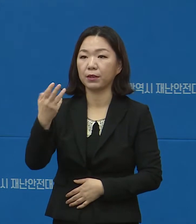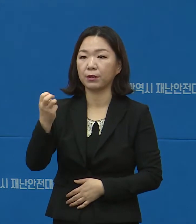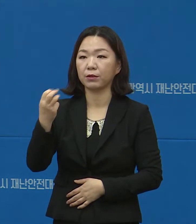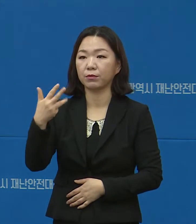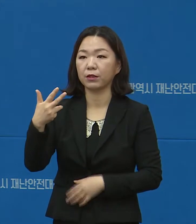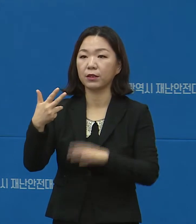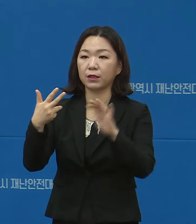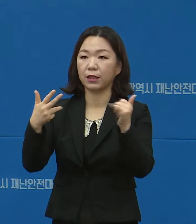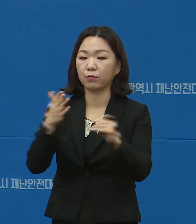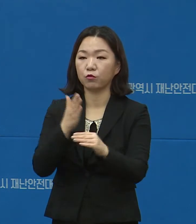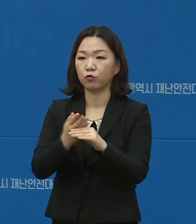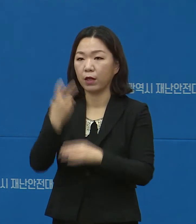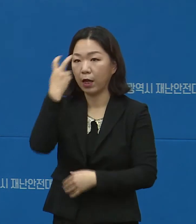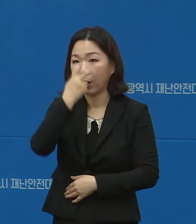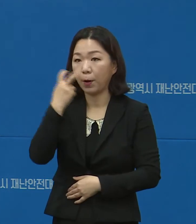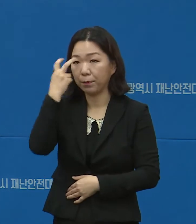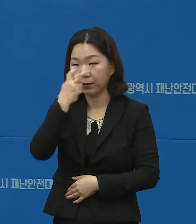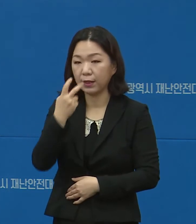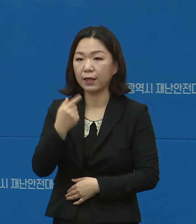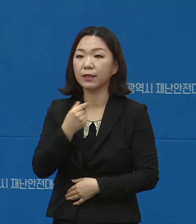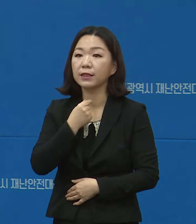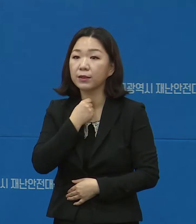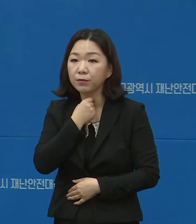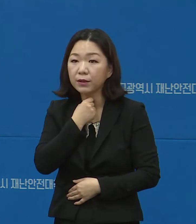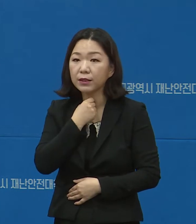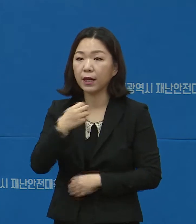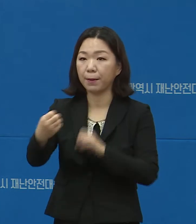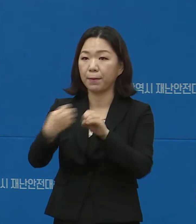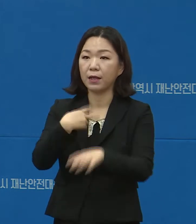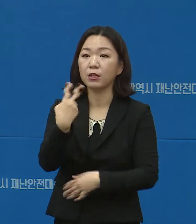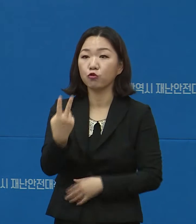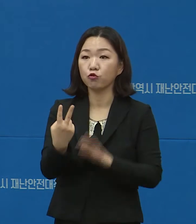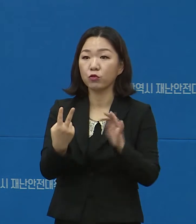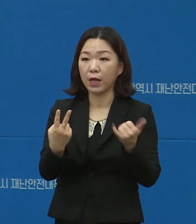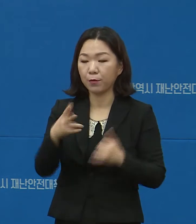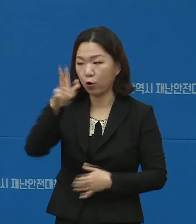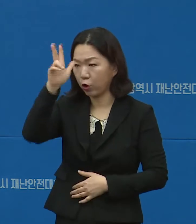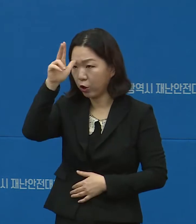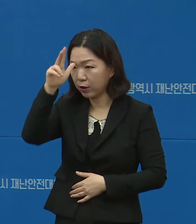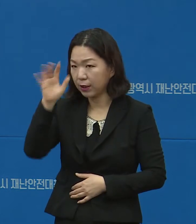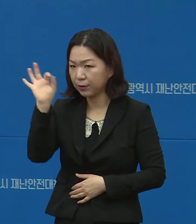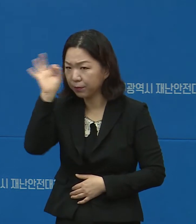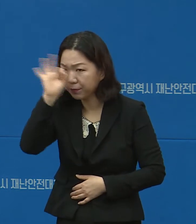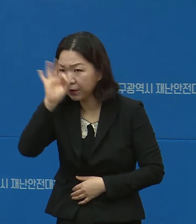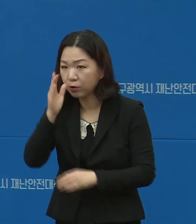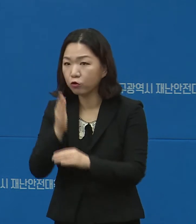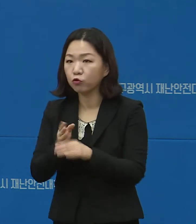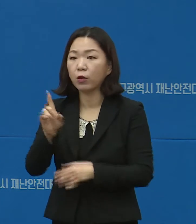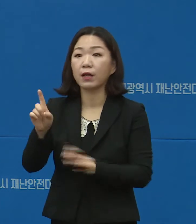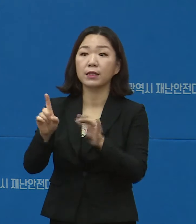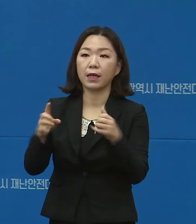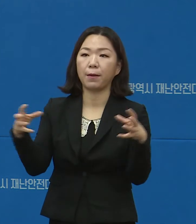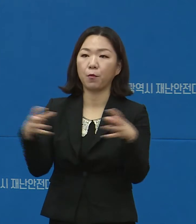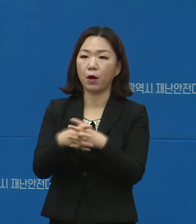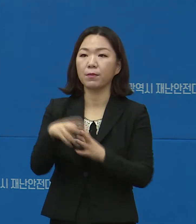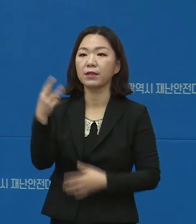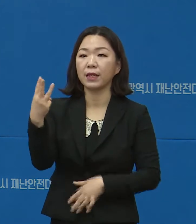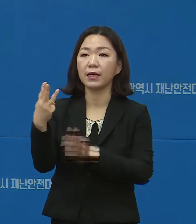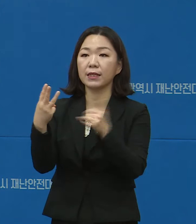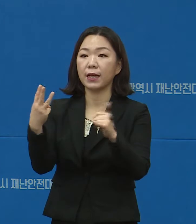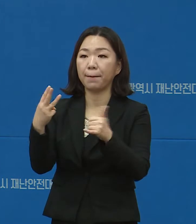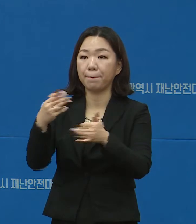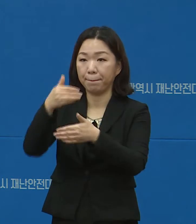중 검사를 받겠다고 응답한 2명과 경찰에서 소재 파악 중인 1명, 도합 3명을